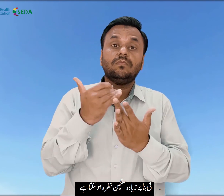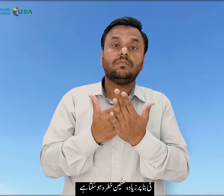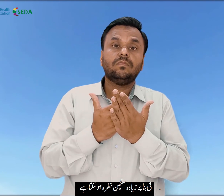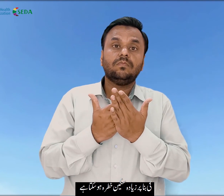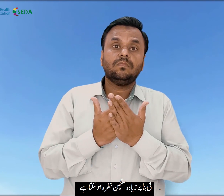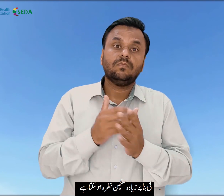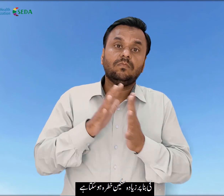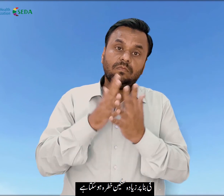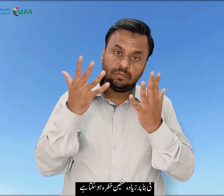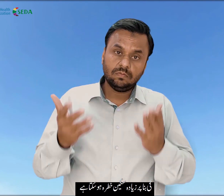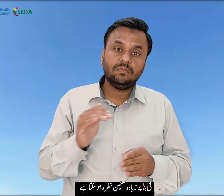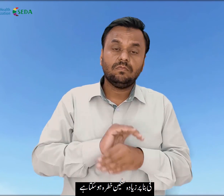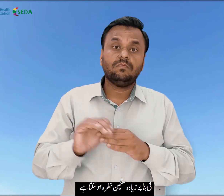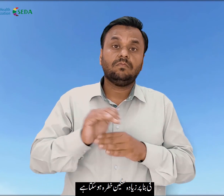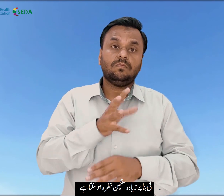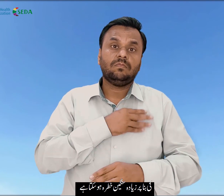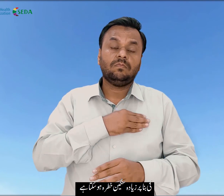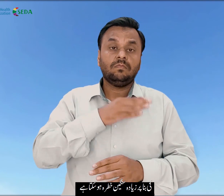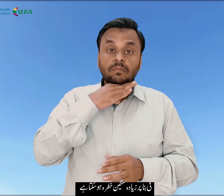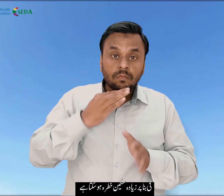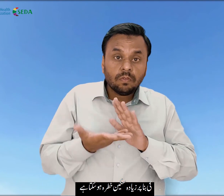زیادہ سنگین خطرہ ہو سکتا ہے۔